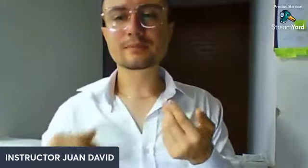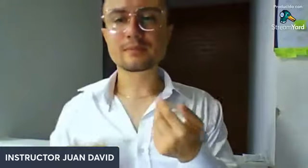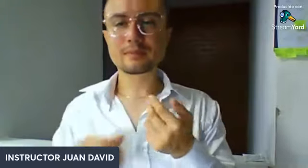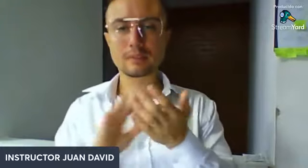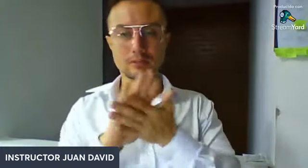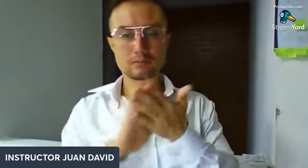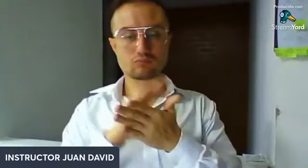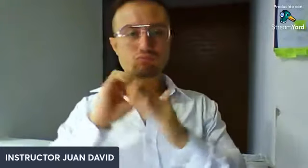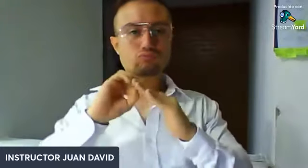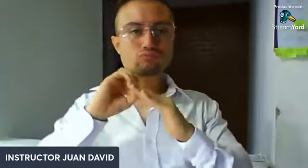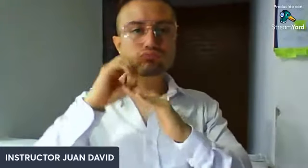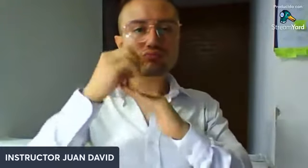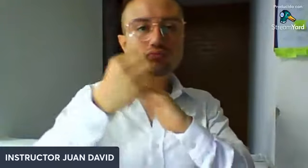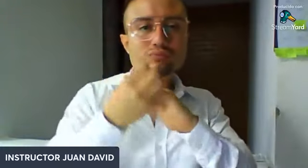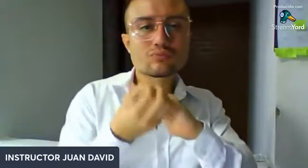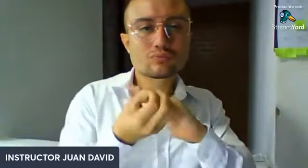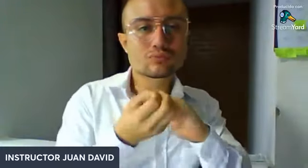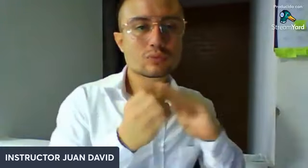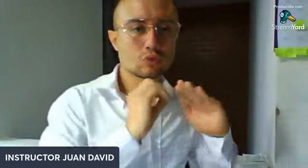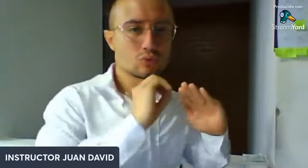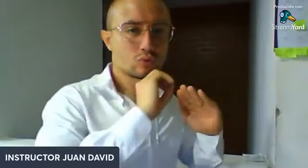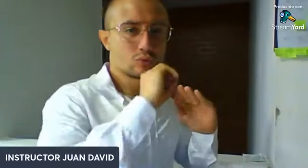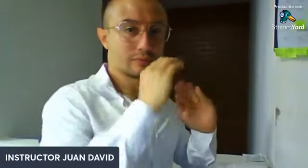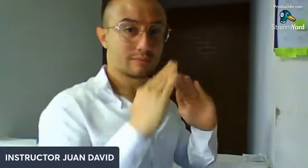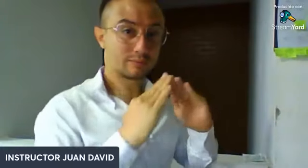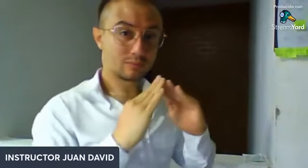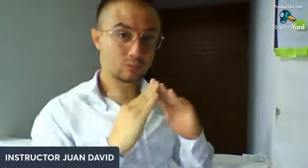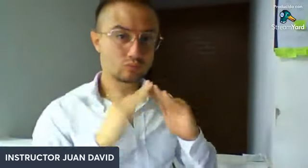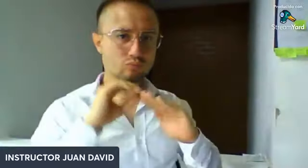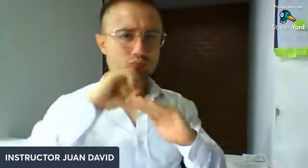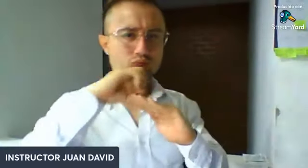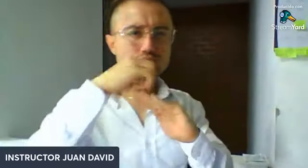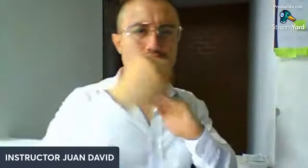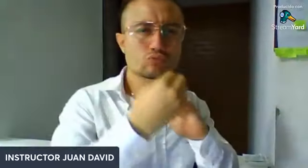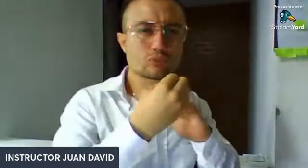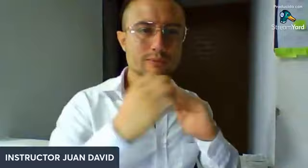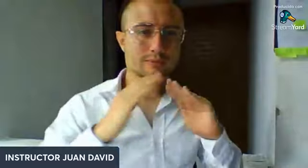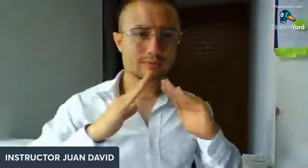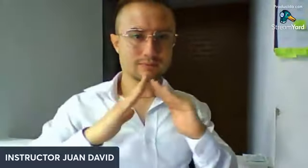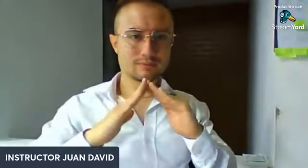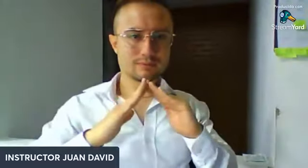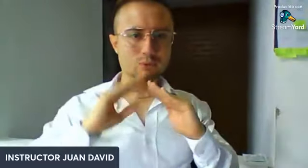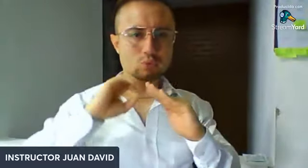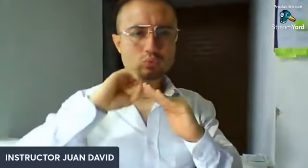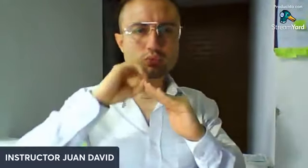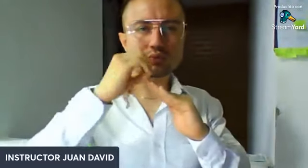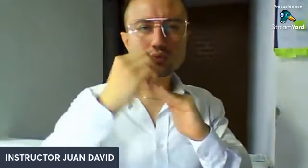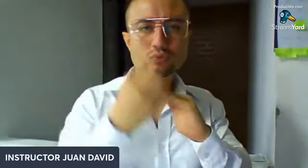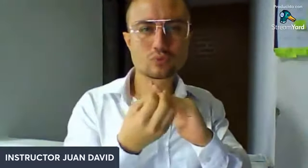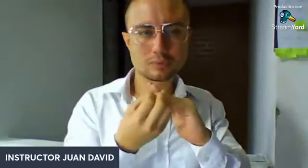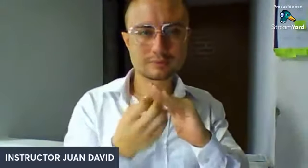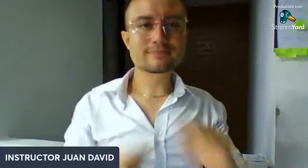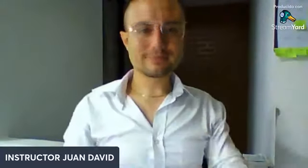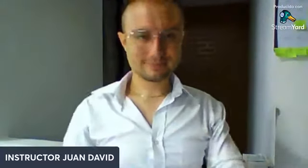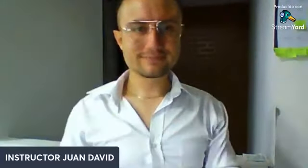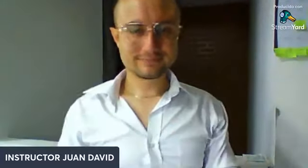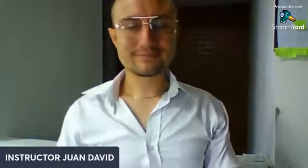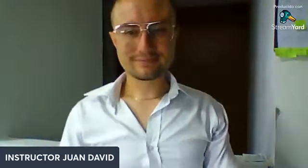¿Sí? Perdón, una pregunta de Sandra. Bueno, ahí están los videos en la plataforma. Y también la seña